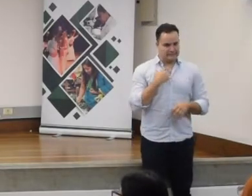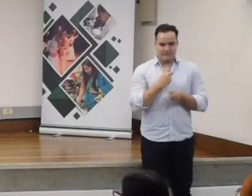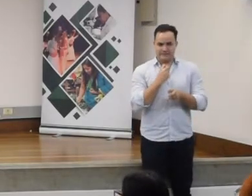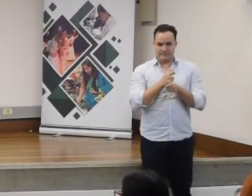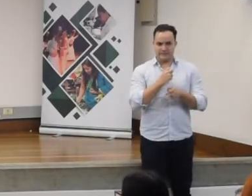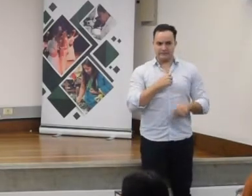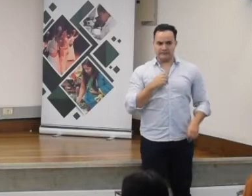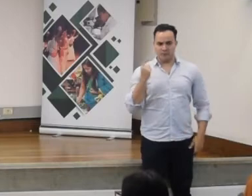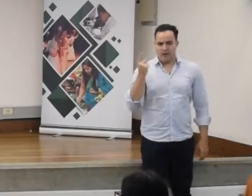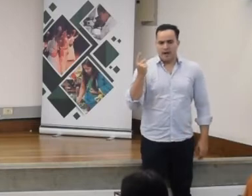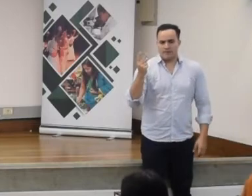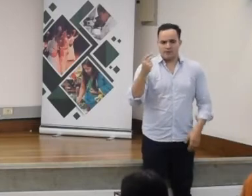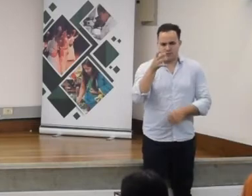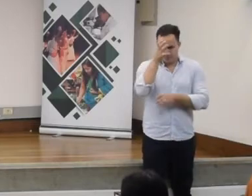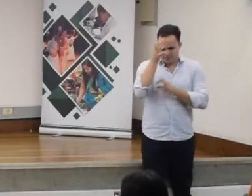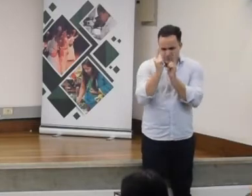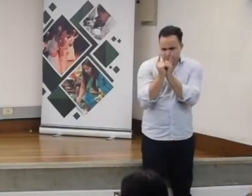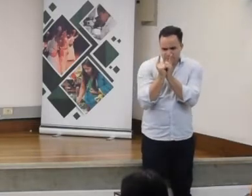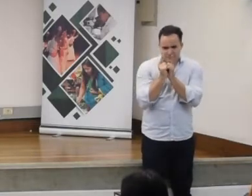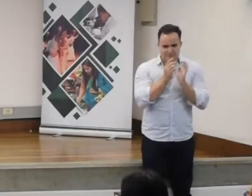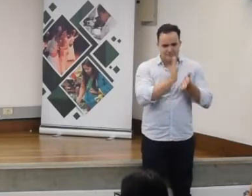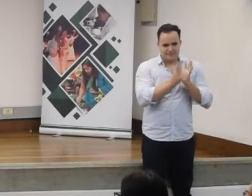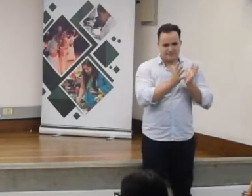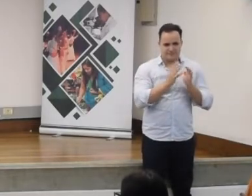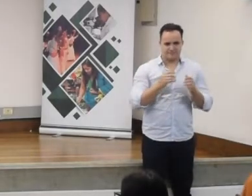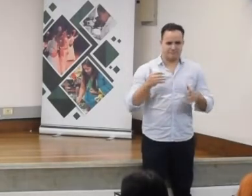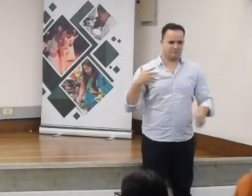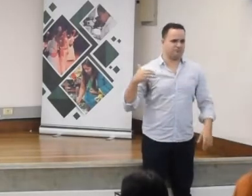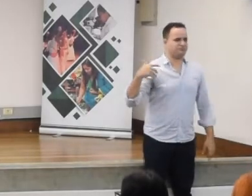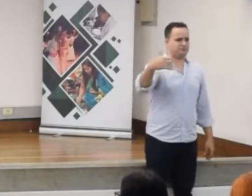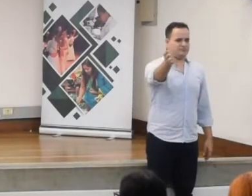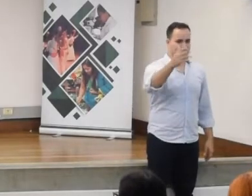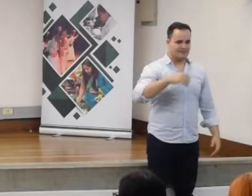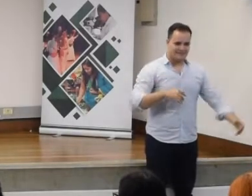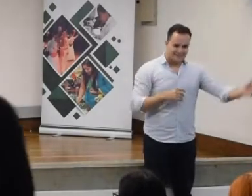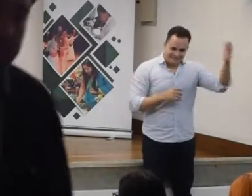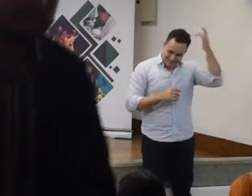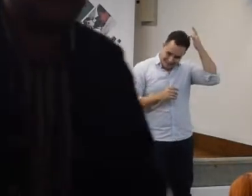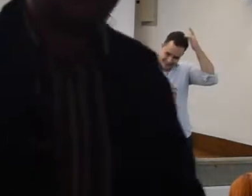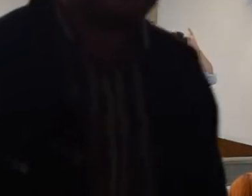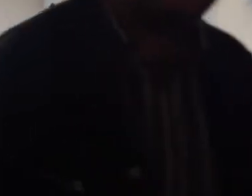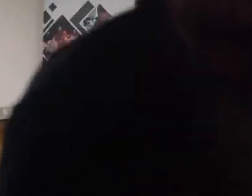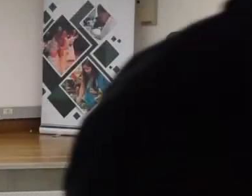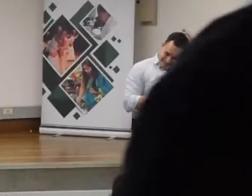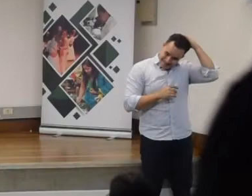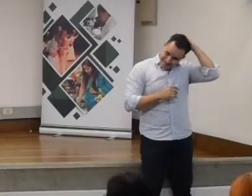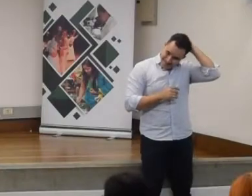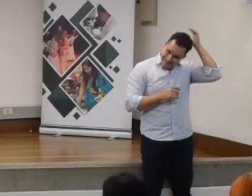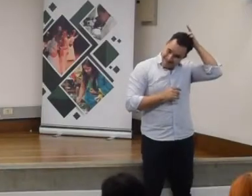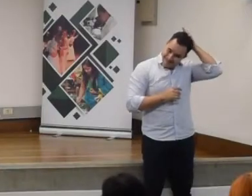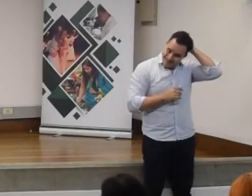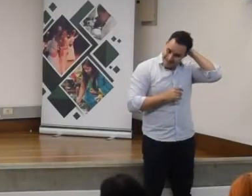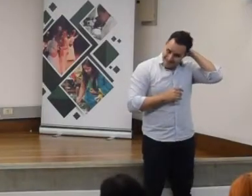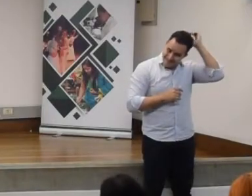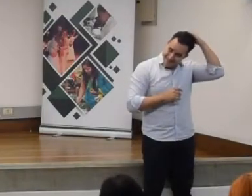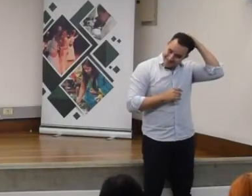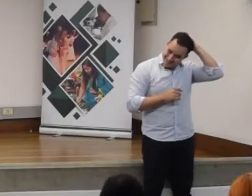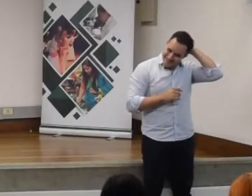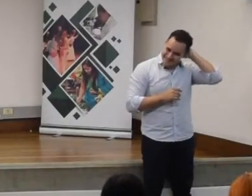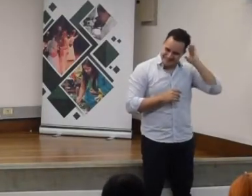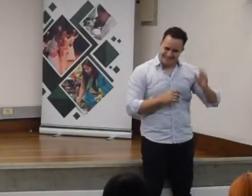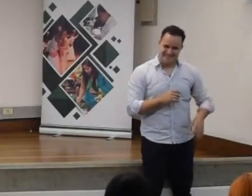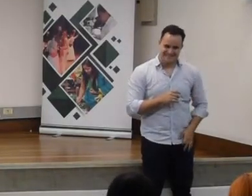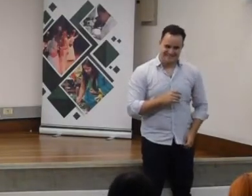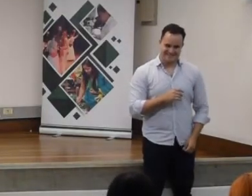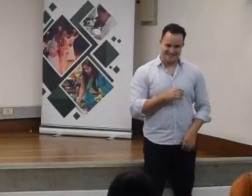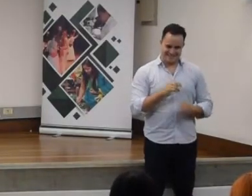hace del infográfico que presenta los avances que tuvo nuestra iniciativa durante el año 2019.